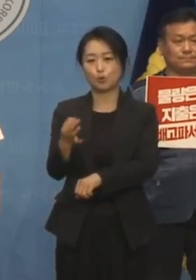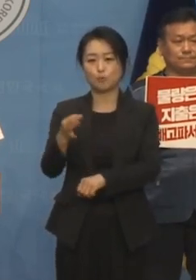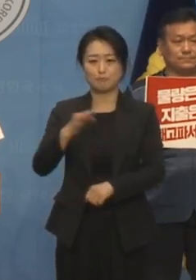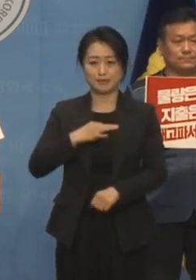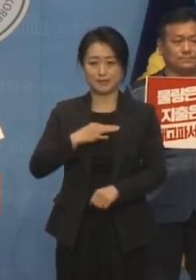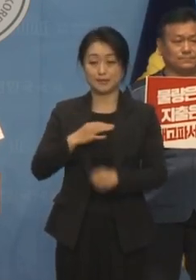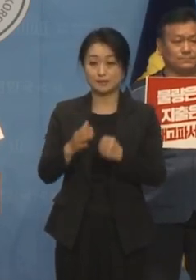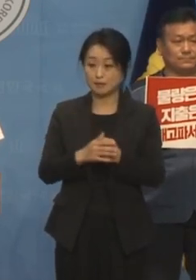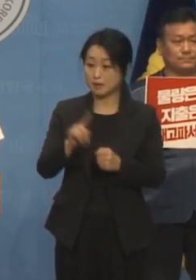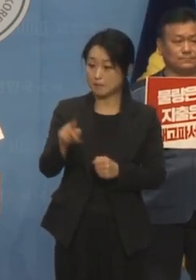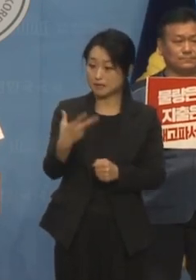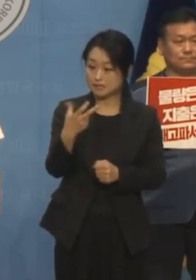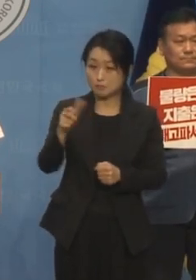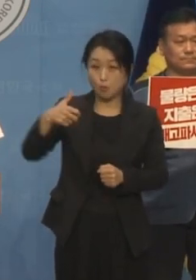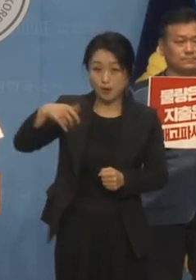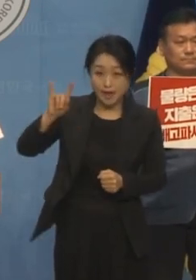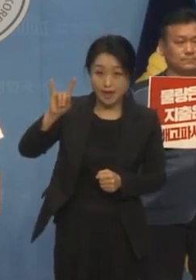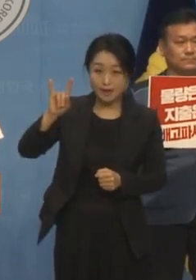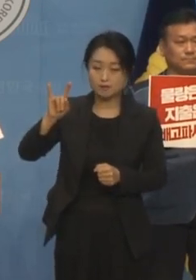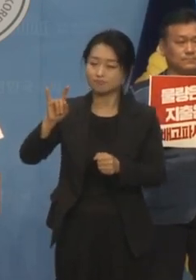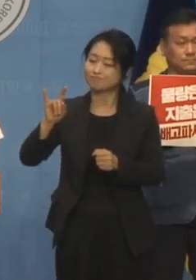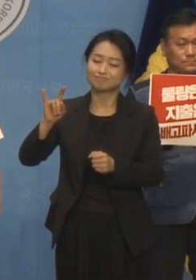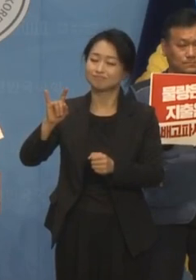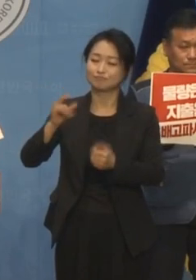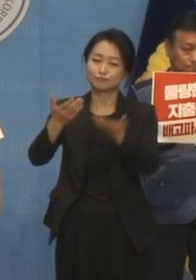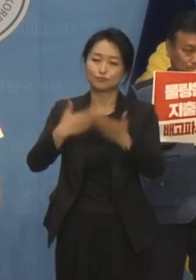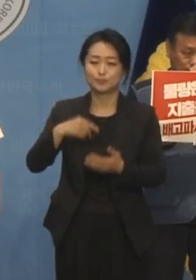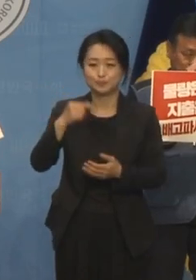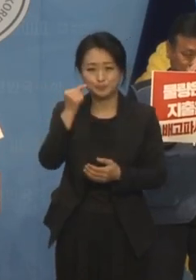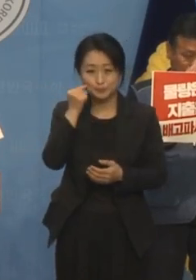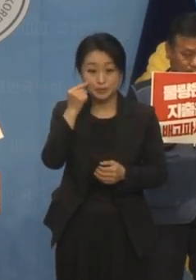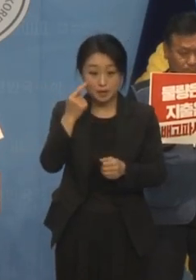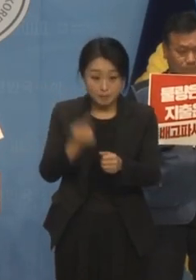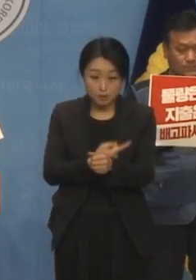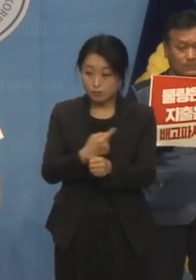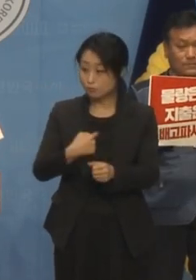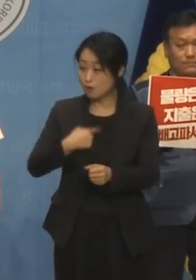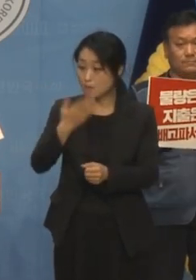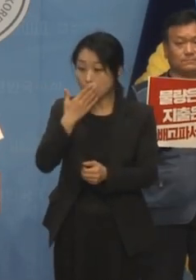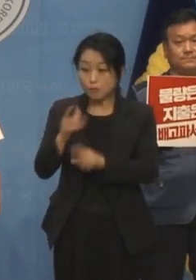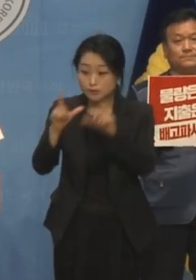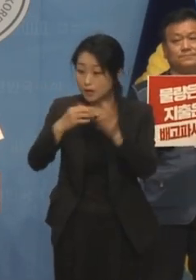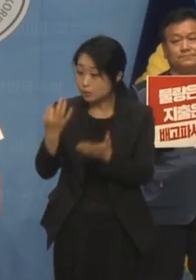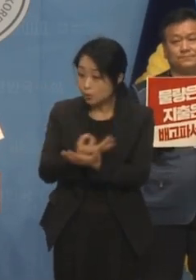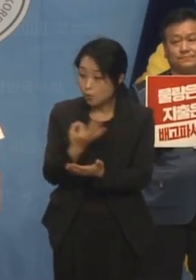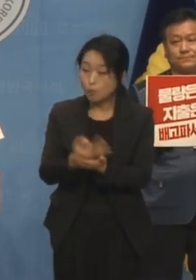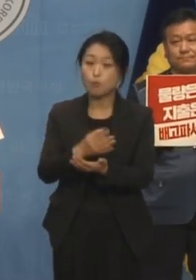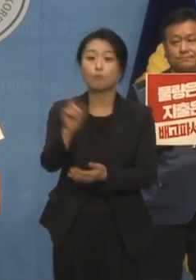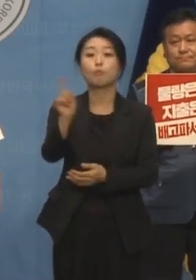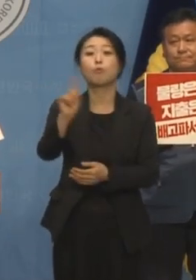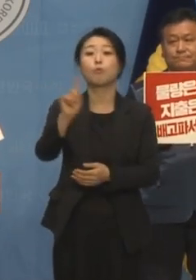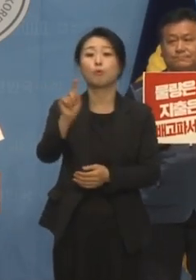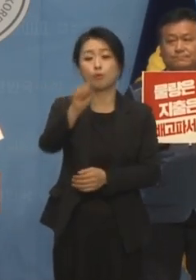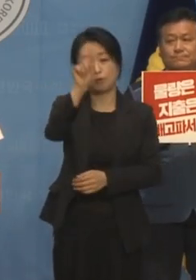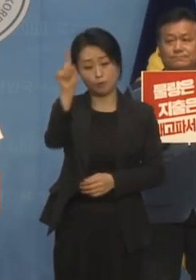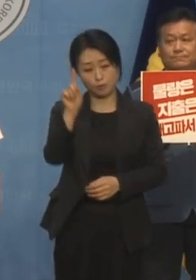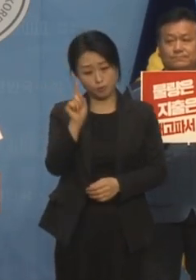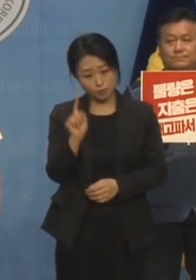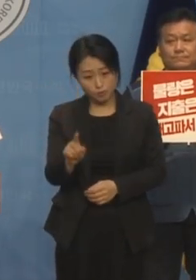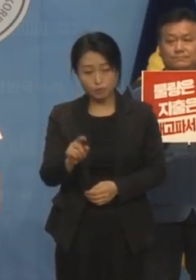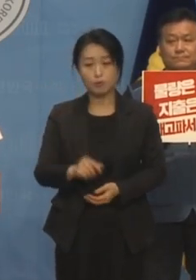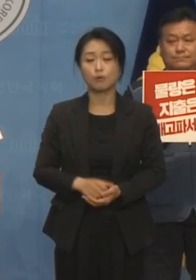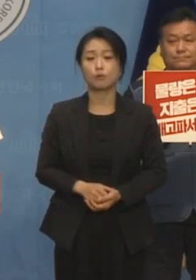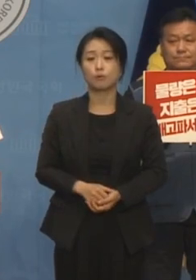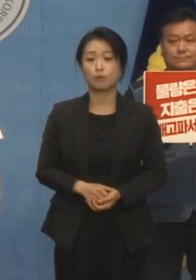물량인 175개도 보장하지 않는다면 도대체 우체국 택배 종사자들은 어떻게 생계를